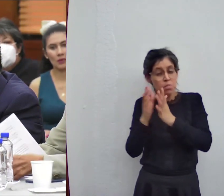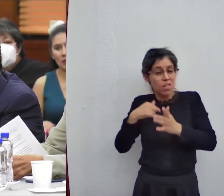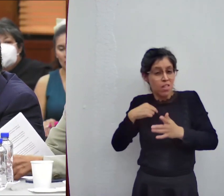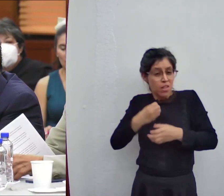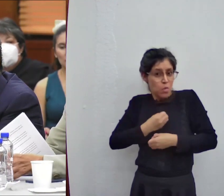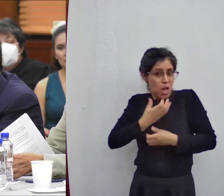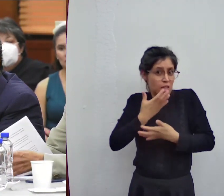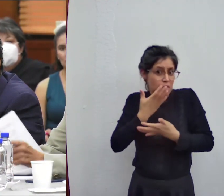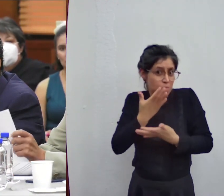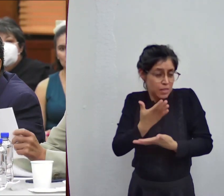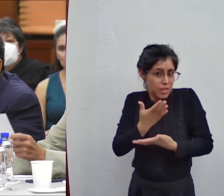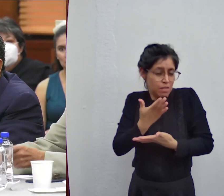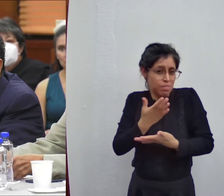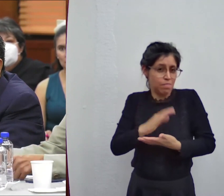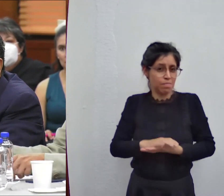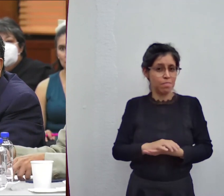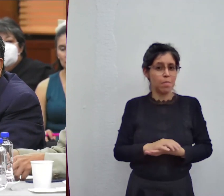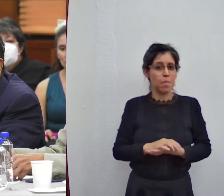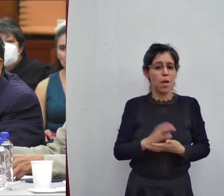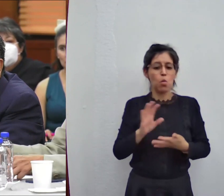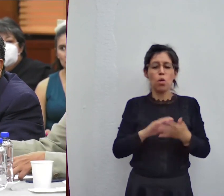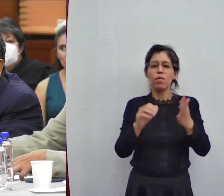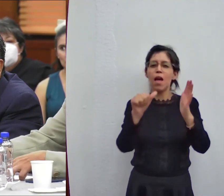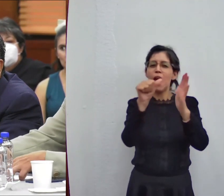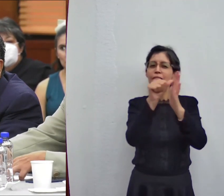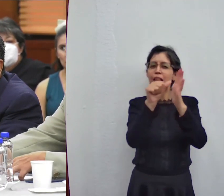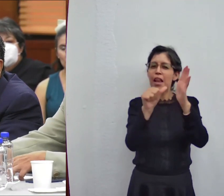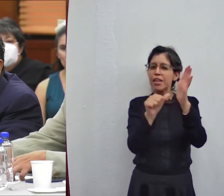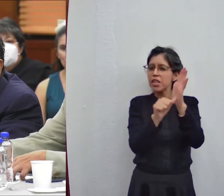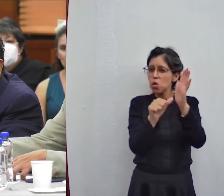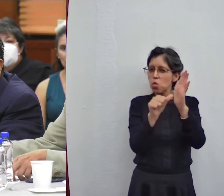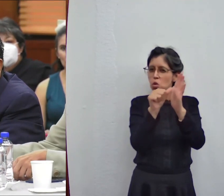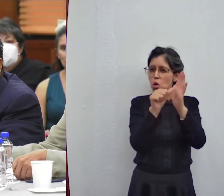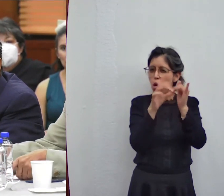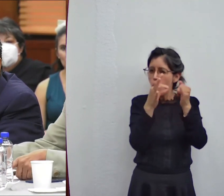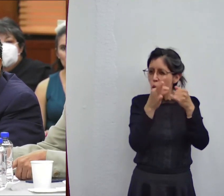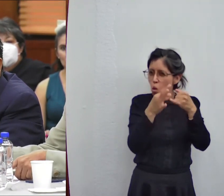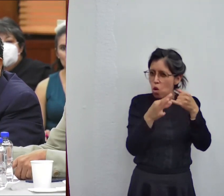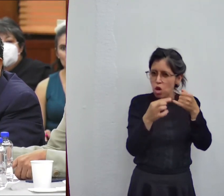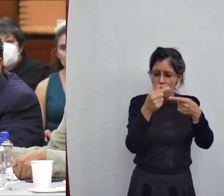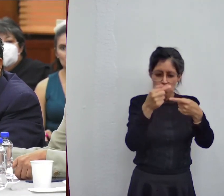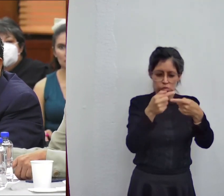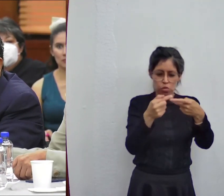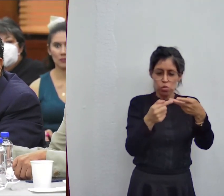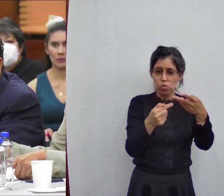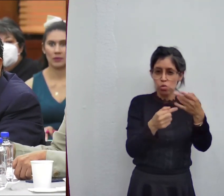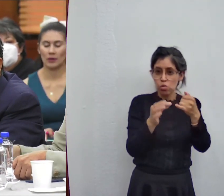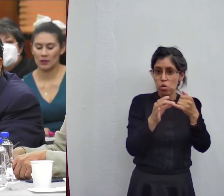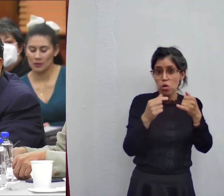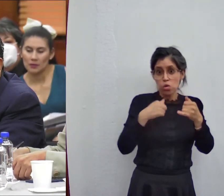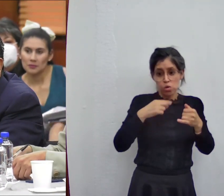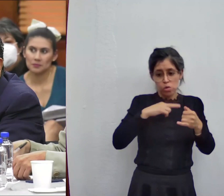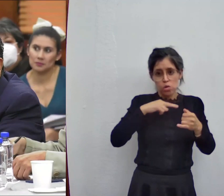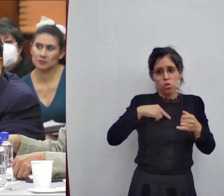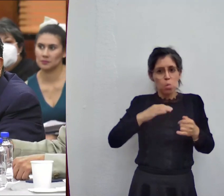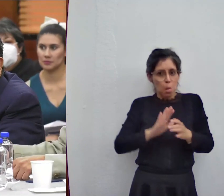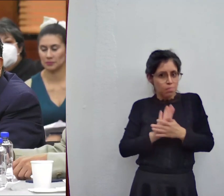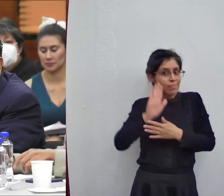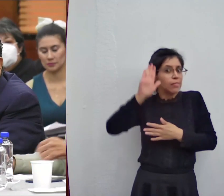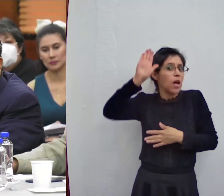al final del capítulo, del título, del artículo, tenemos la sana costumbre de levantar la mano